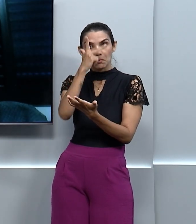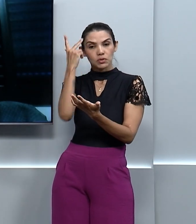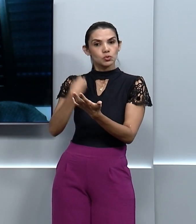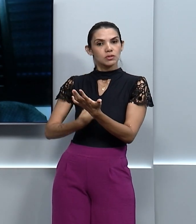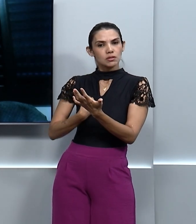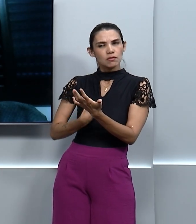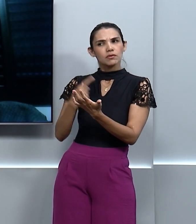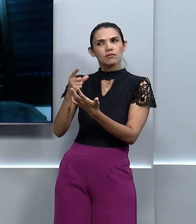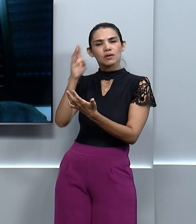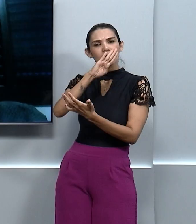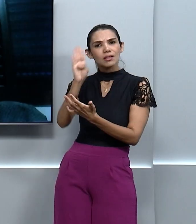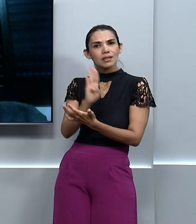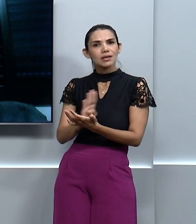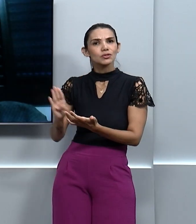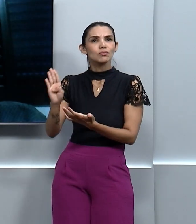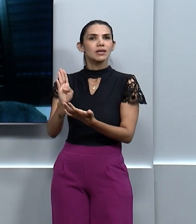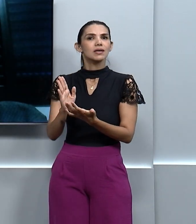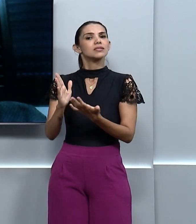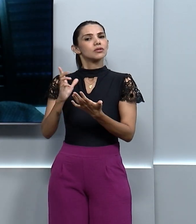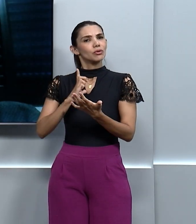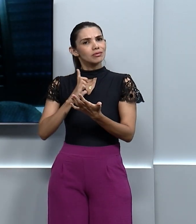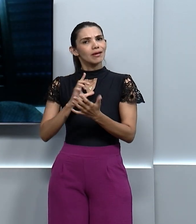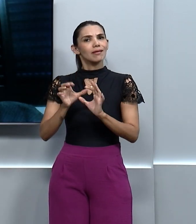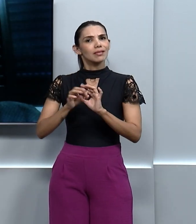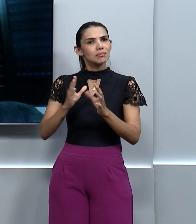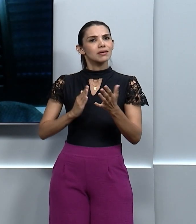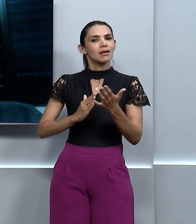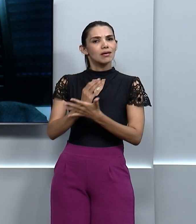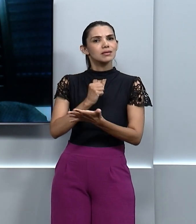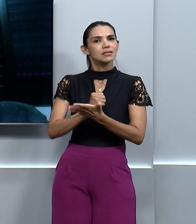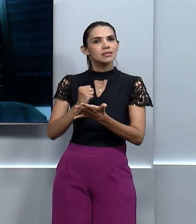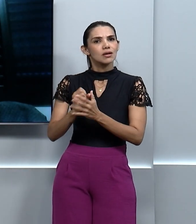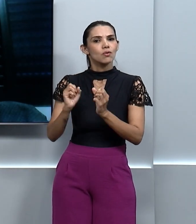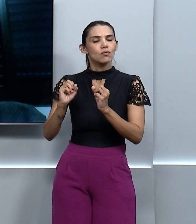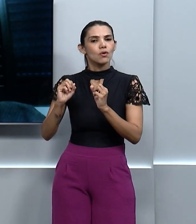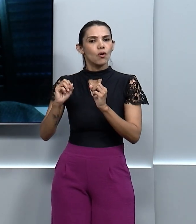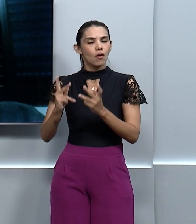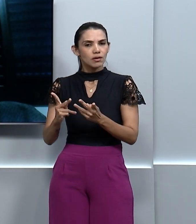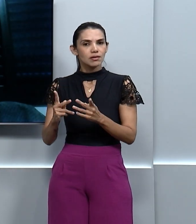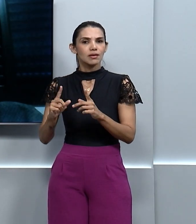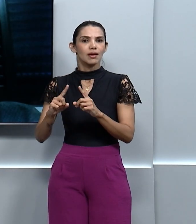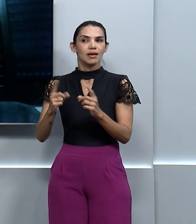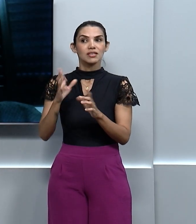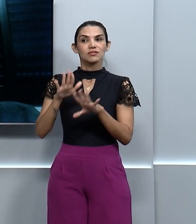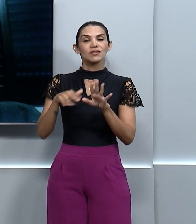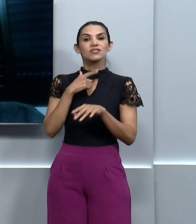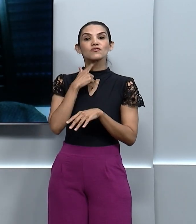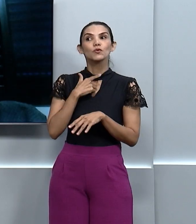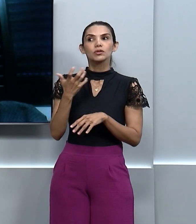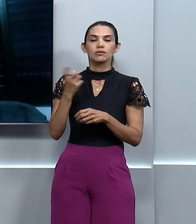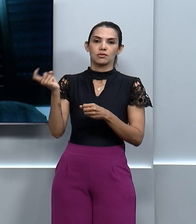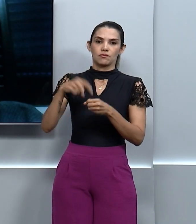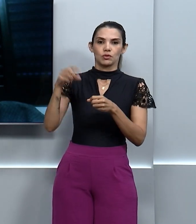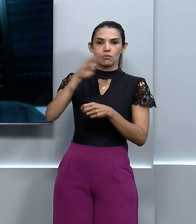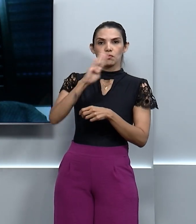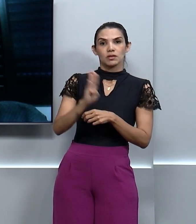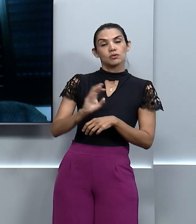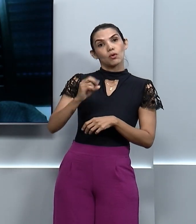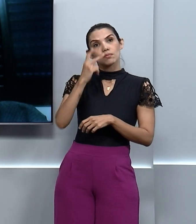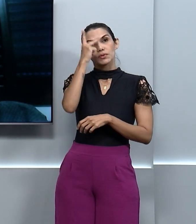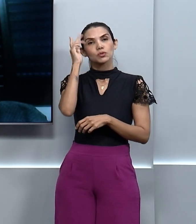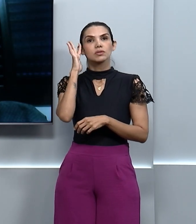forma ilegal queiram voltar para o país, né, voltar para o Brasil, ou pessoas que estão planejando ir para os Estados Unidos,